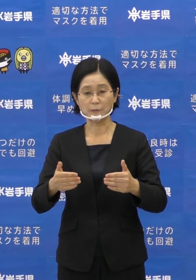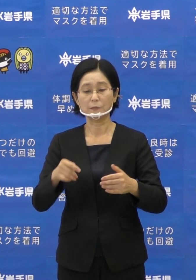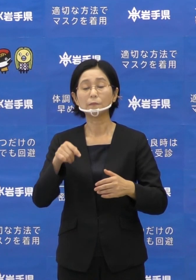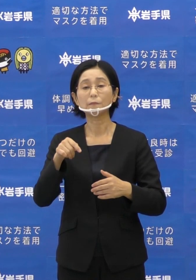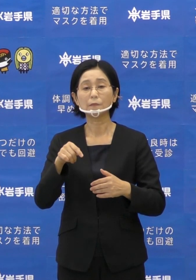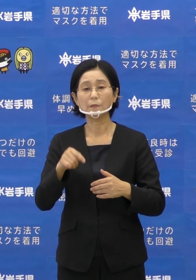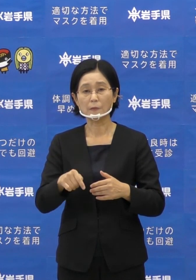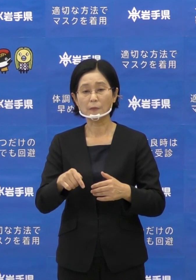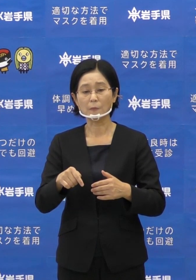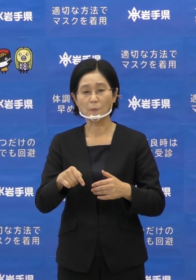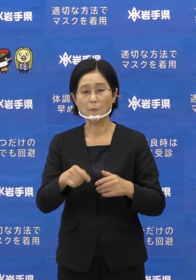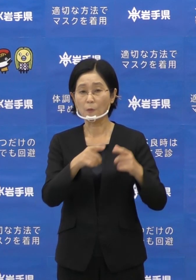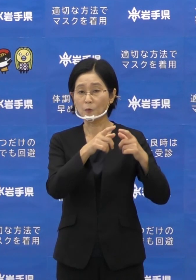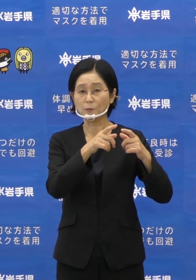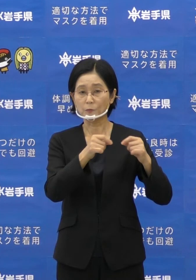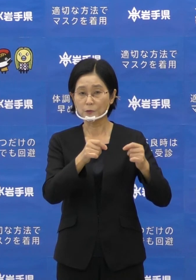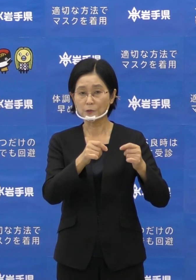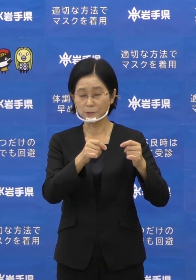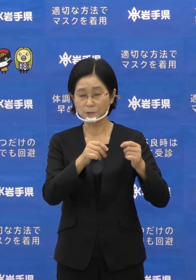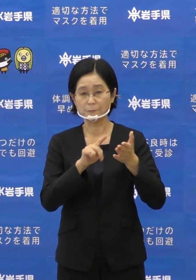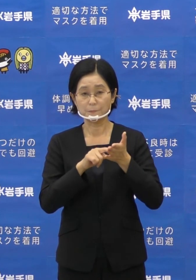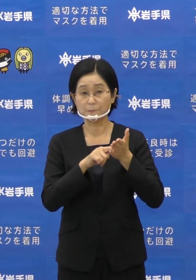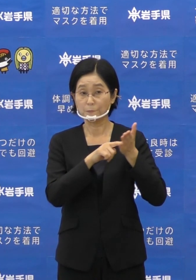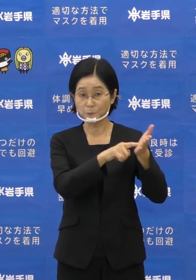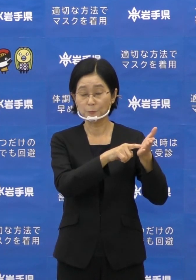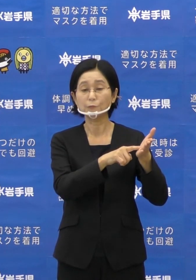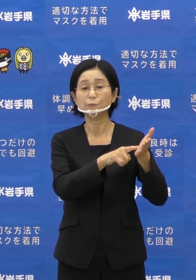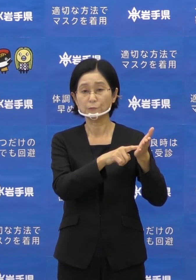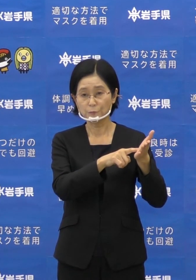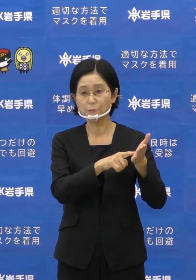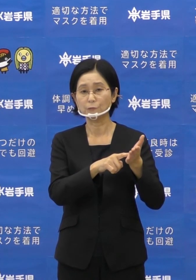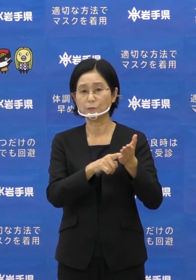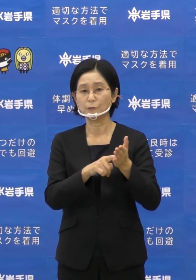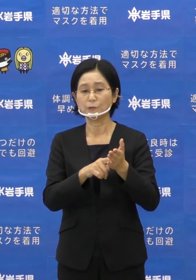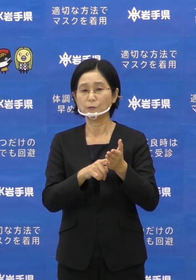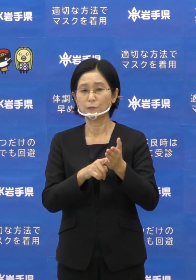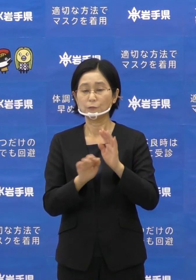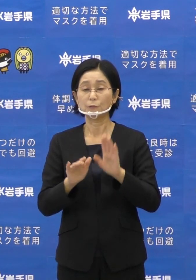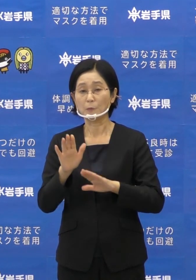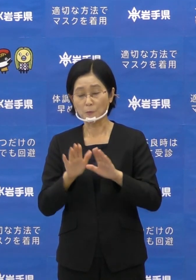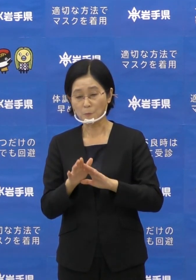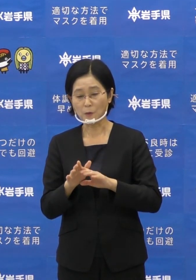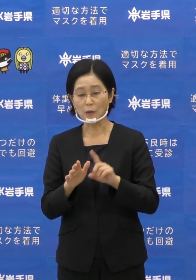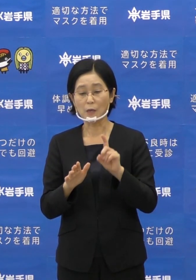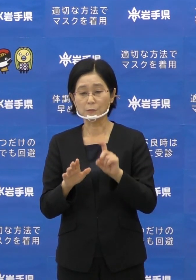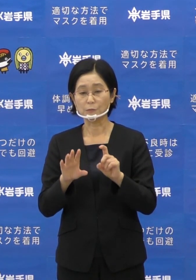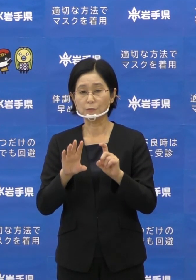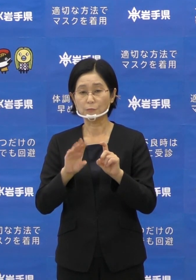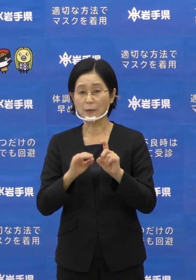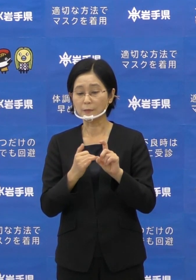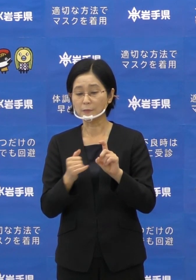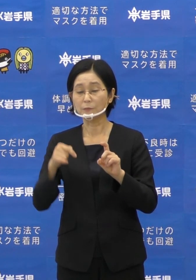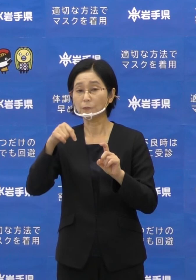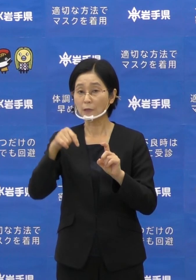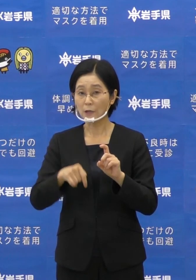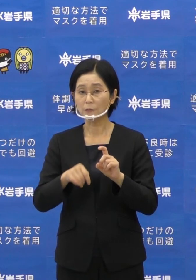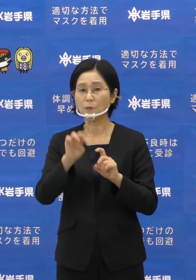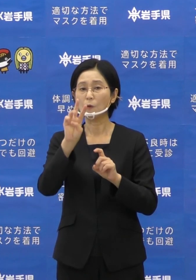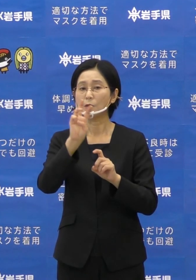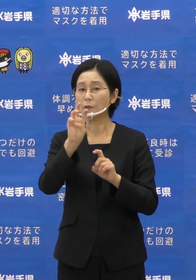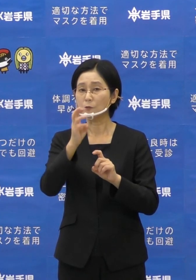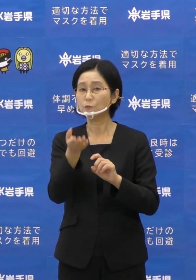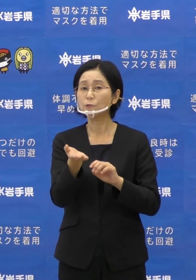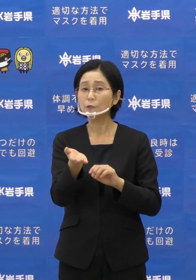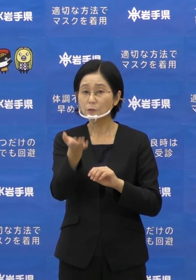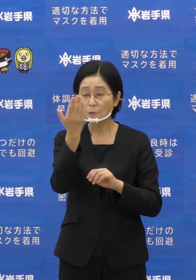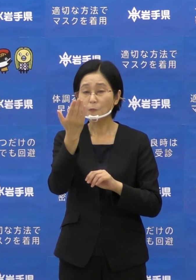要請するタイミングは人口10万人あたりの感染者数が30が目安になるということ